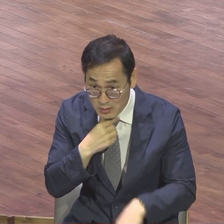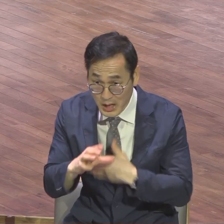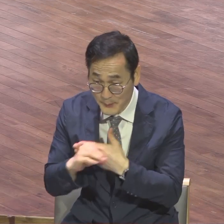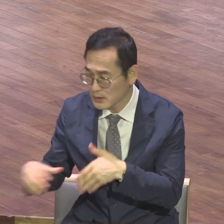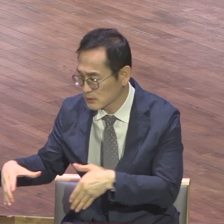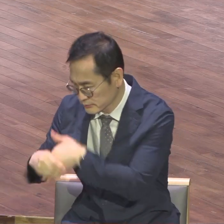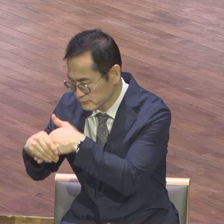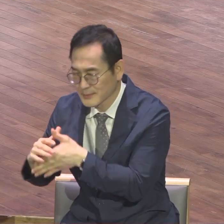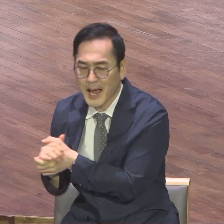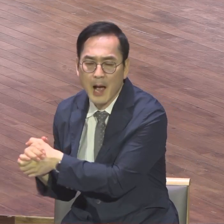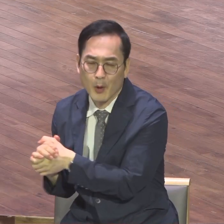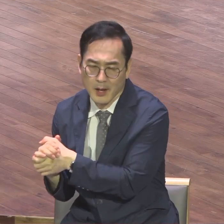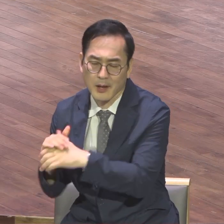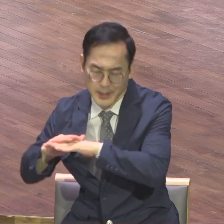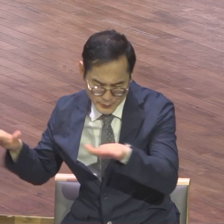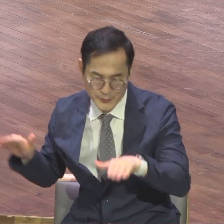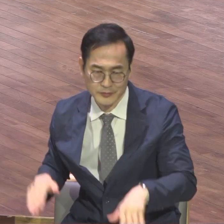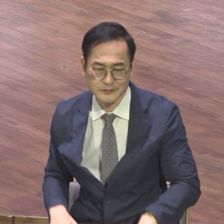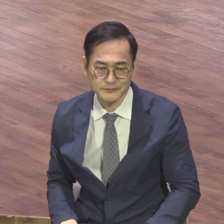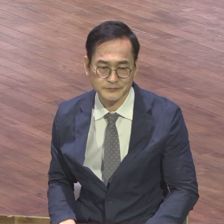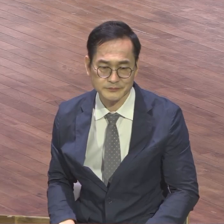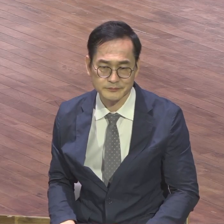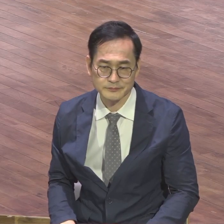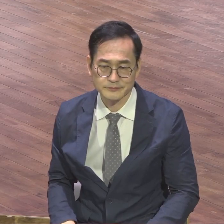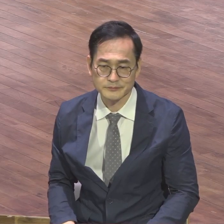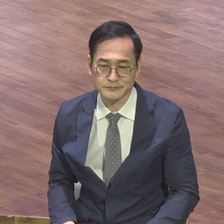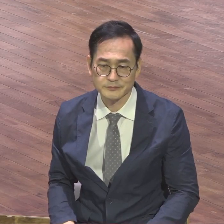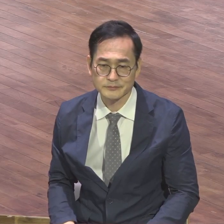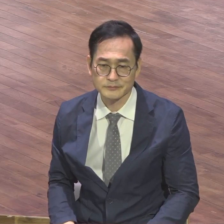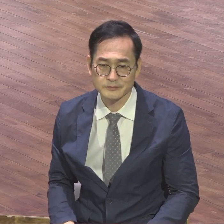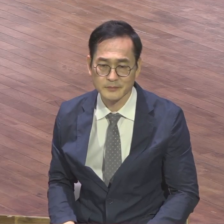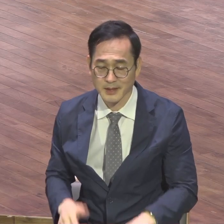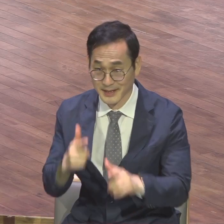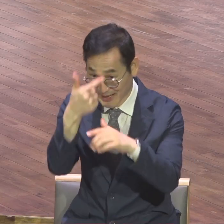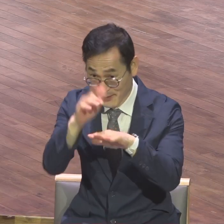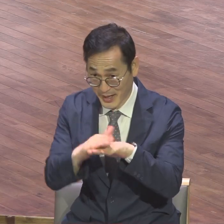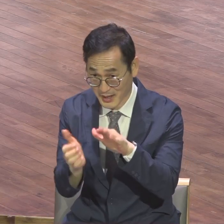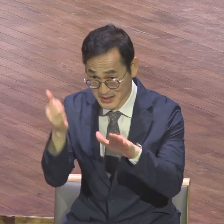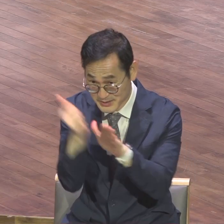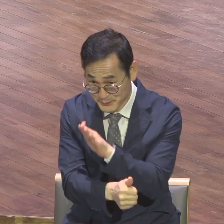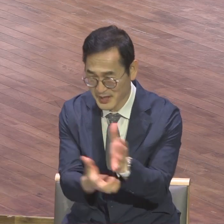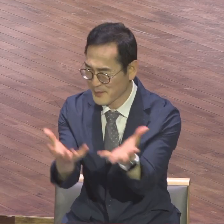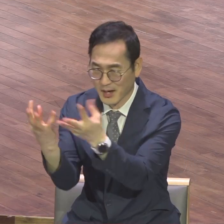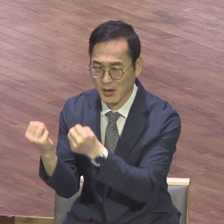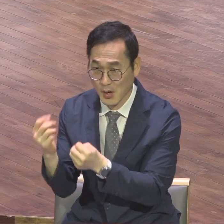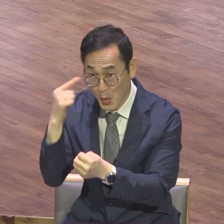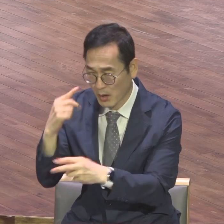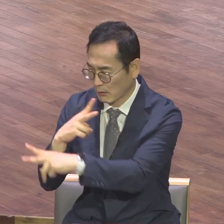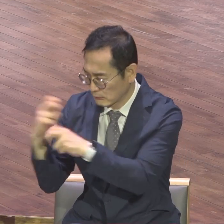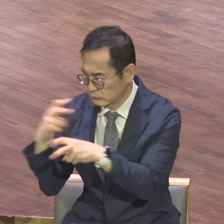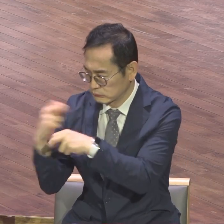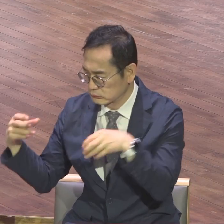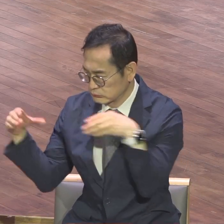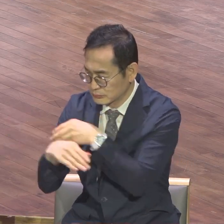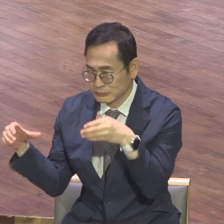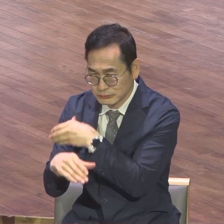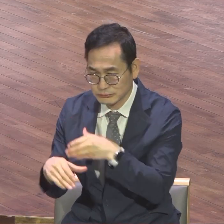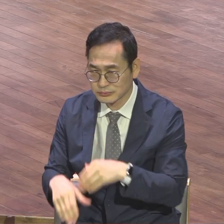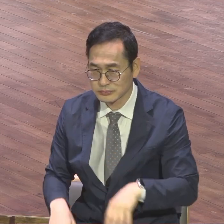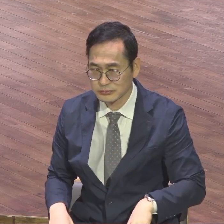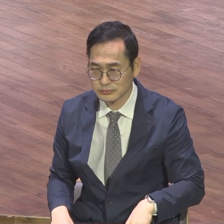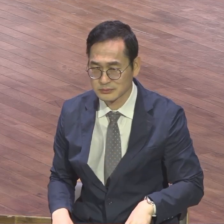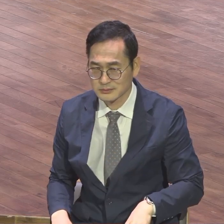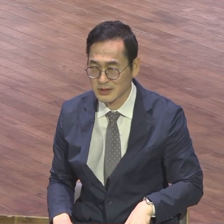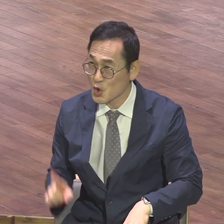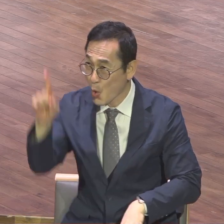성공 못하는 분들이 엄청 많아요. 우리 교회는 다 성공해요. 일반적인 교회들은 서로 막 갈등이 있어요. 막 자리 싸움